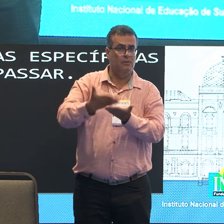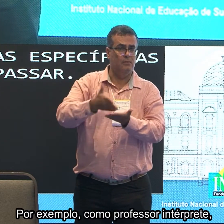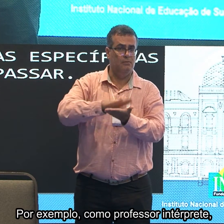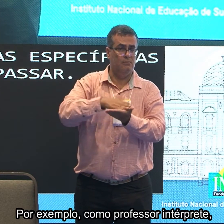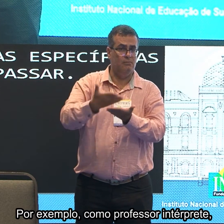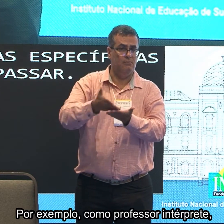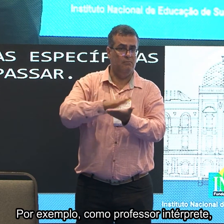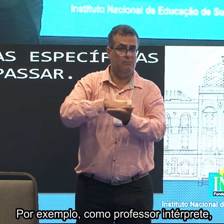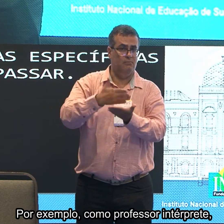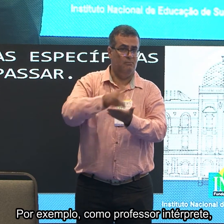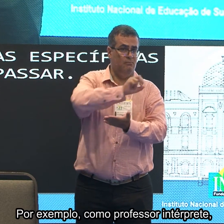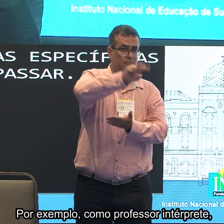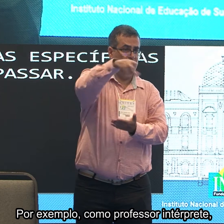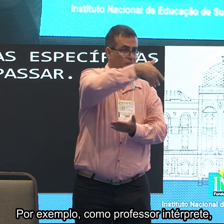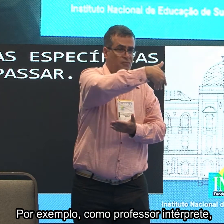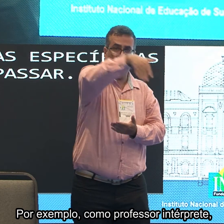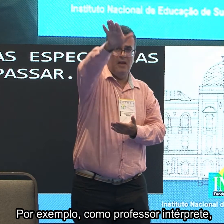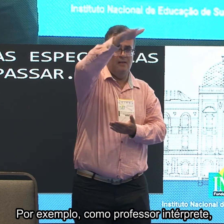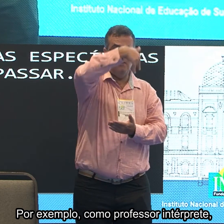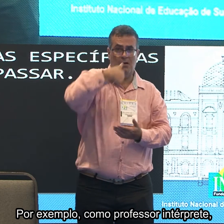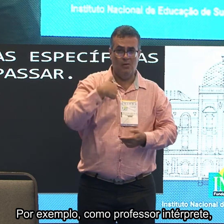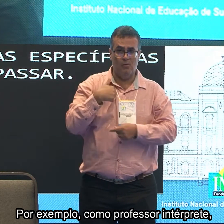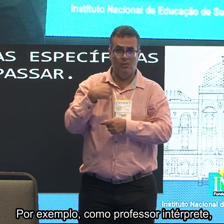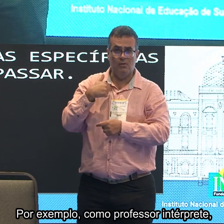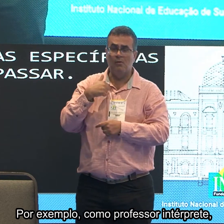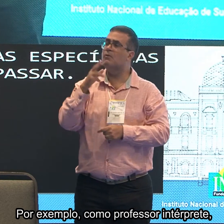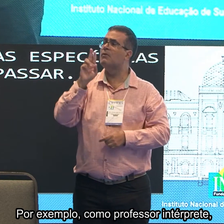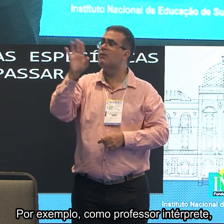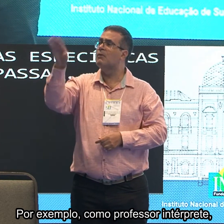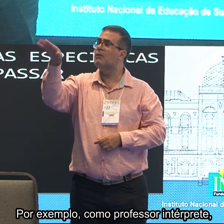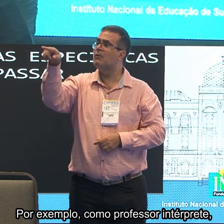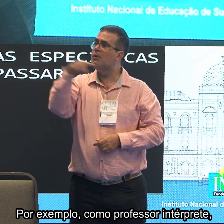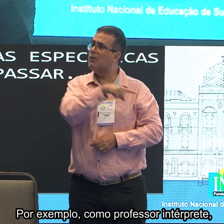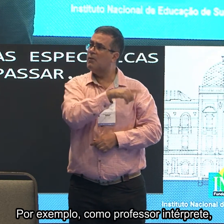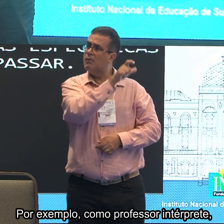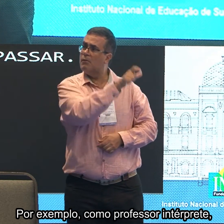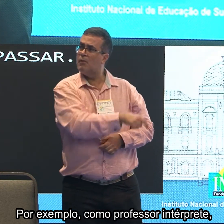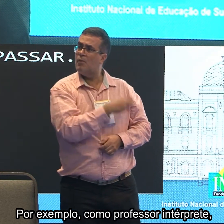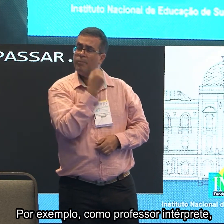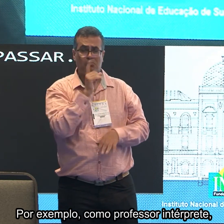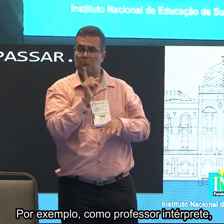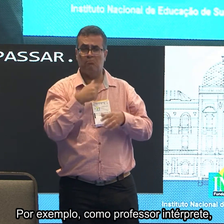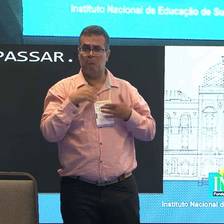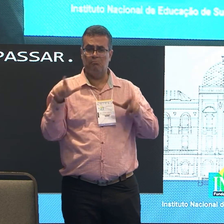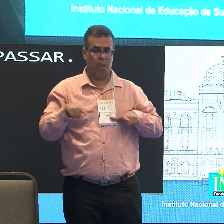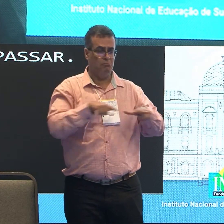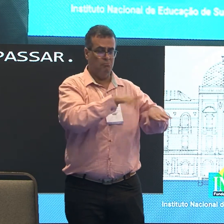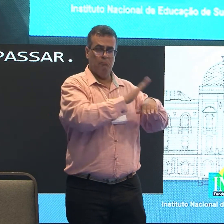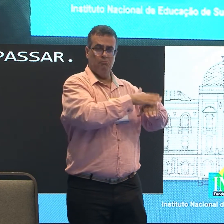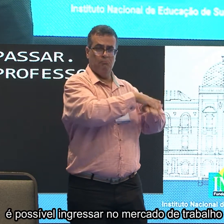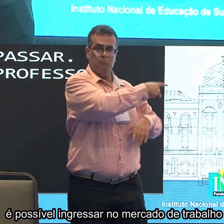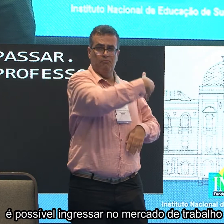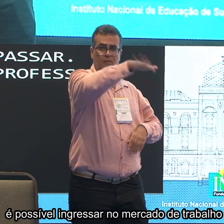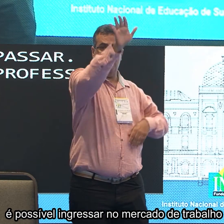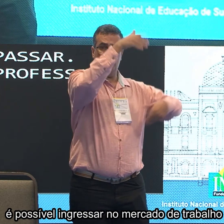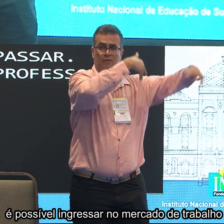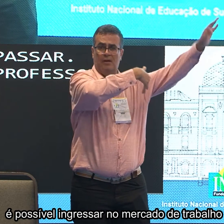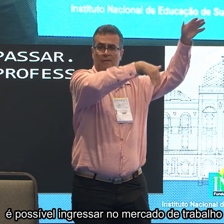Por exemplo, como professor-intérprete, ingressar no mercado de trabalho? É possível ingressar